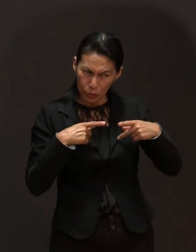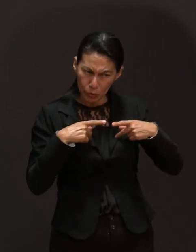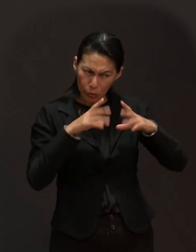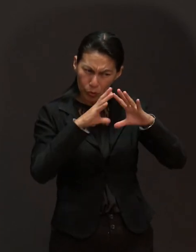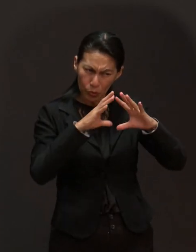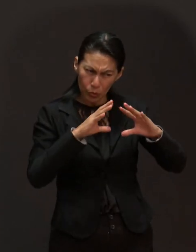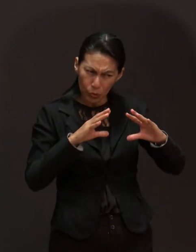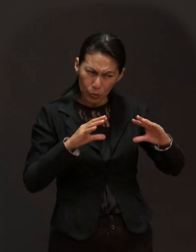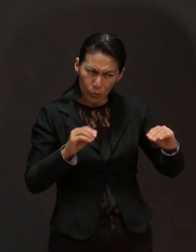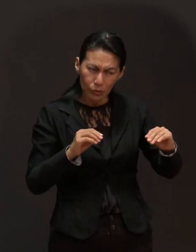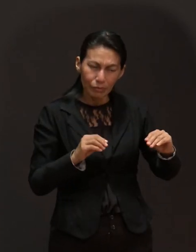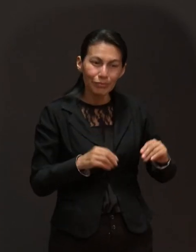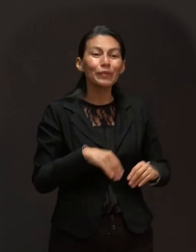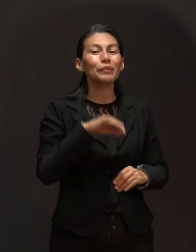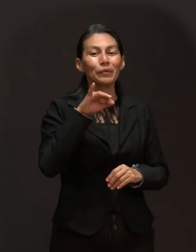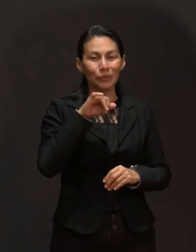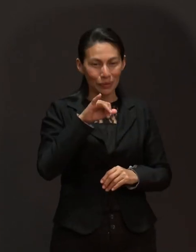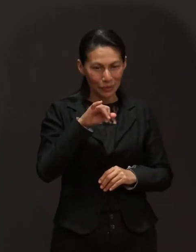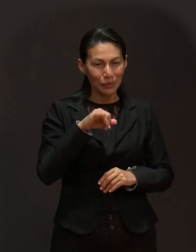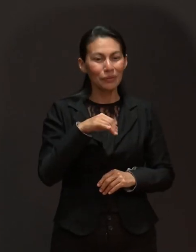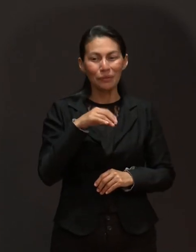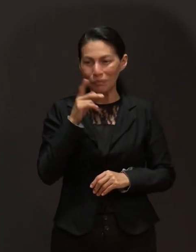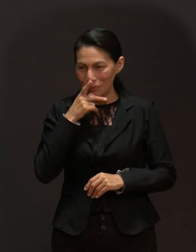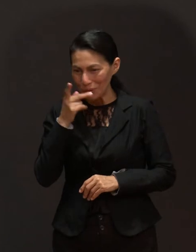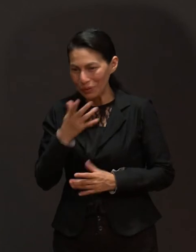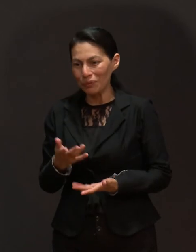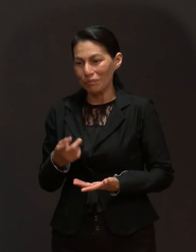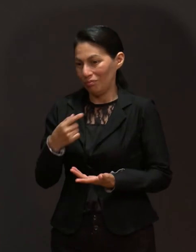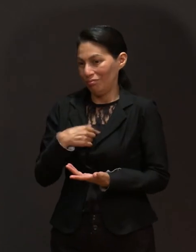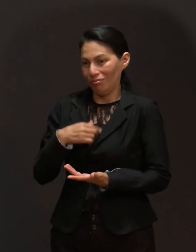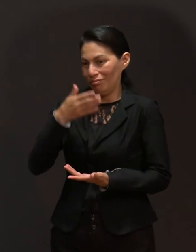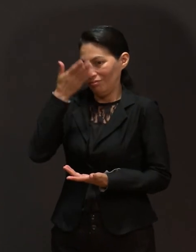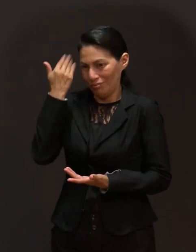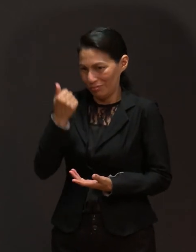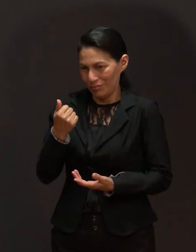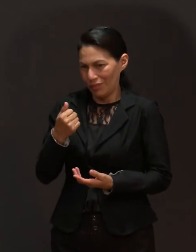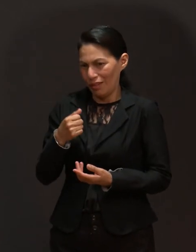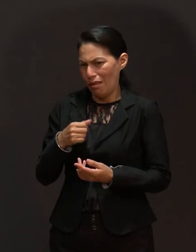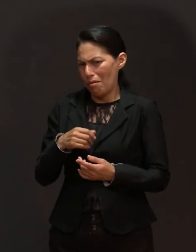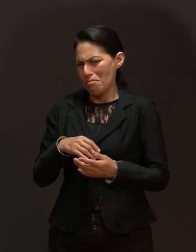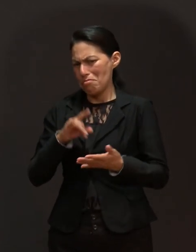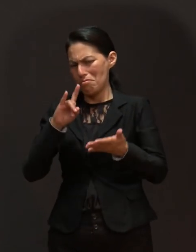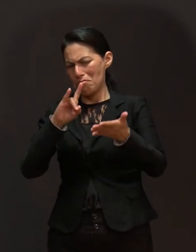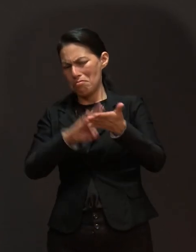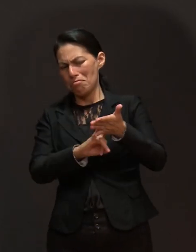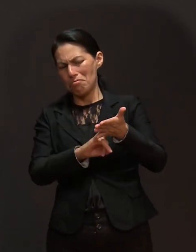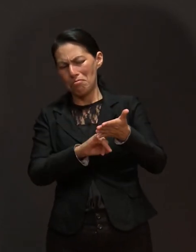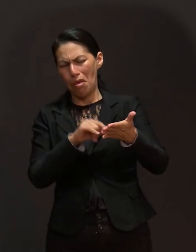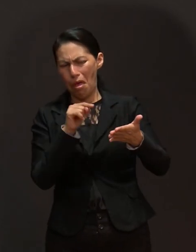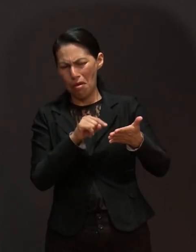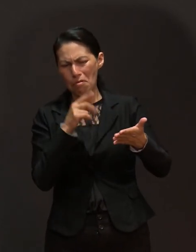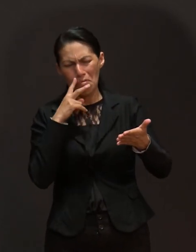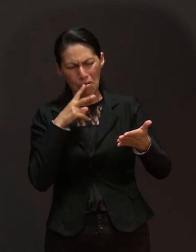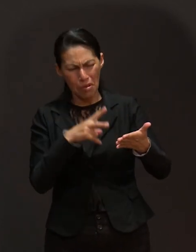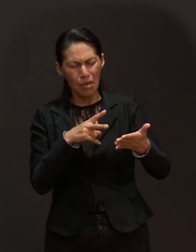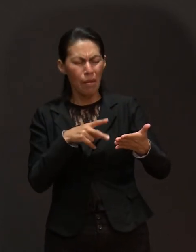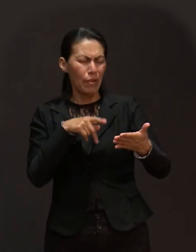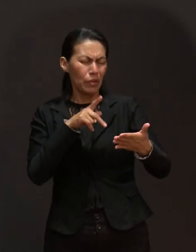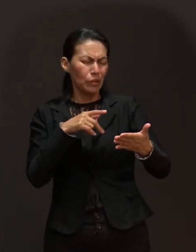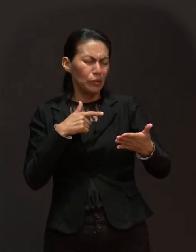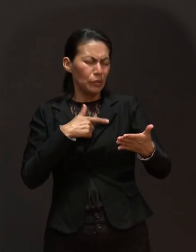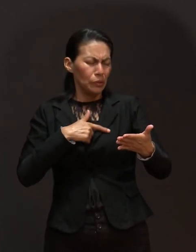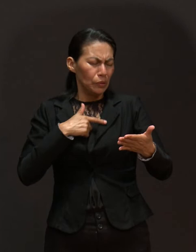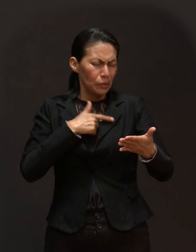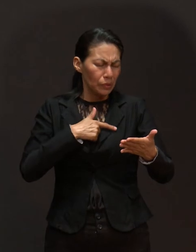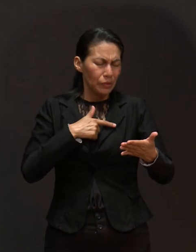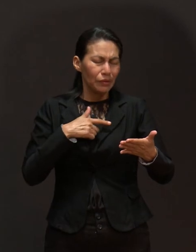barquito, bote. Sí, pastor, aunque no lo conocía, pues no sabía si solo era una imagen, pero ahí